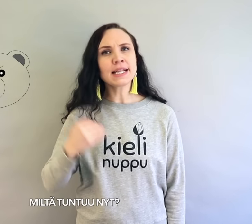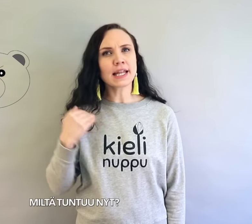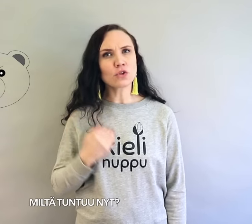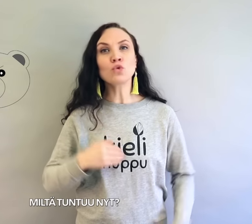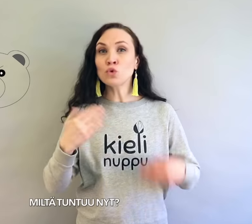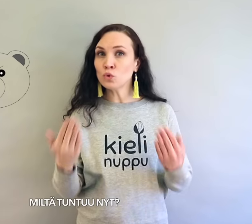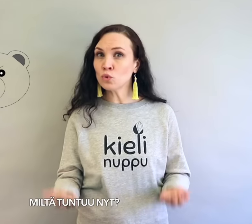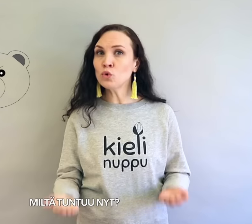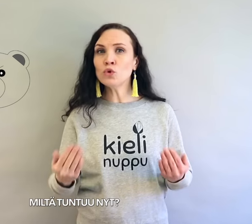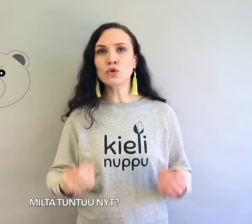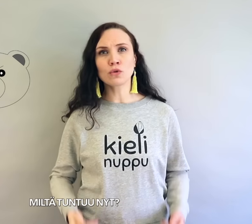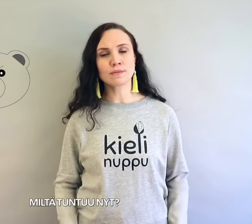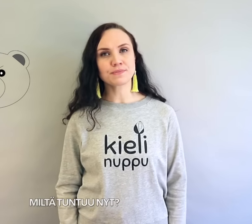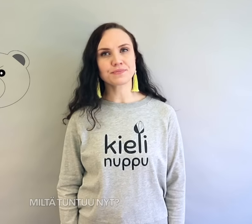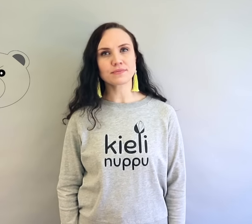Miltä tuntuu nyt?